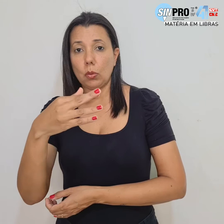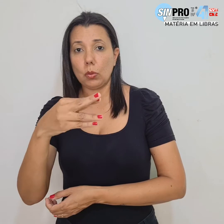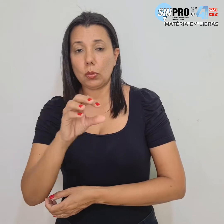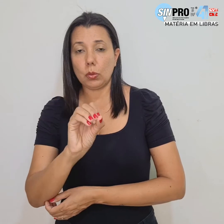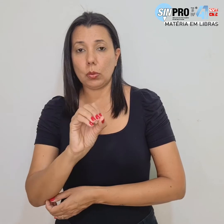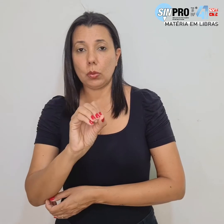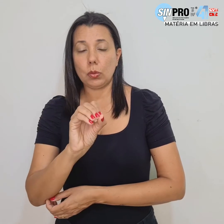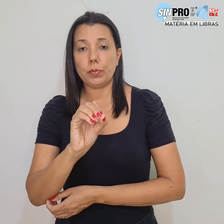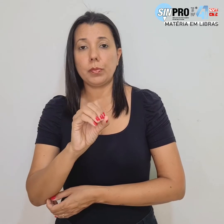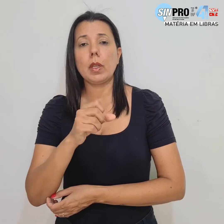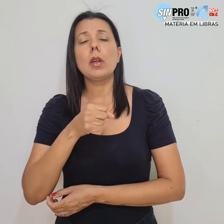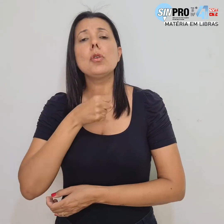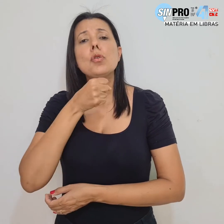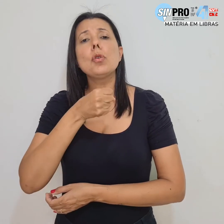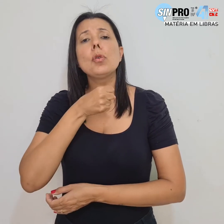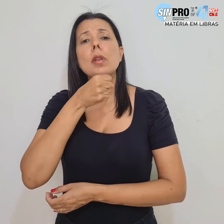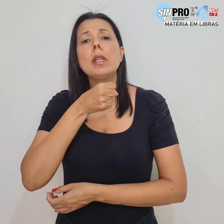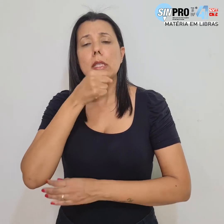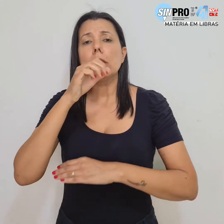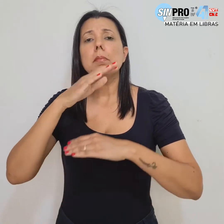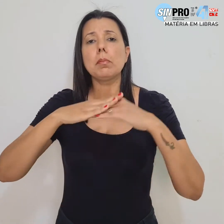é jornalista,